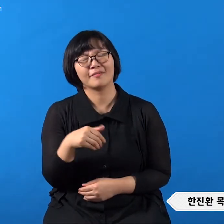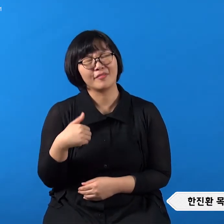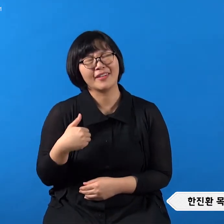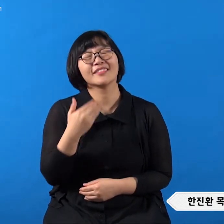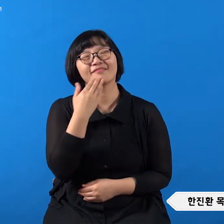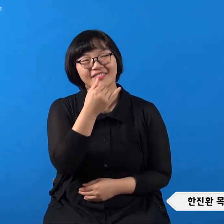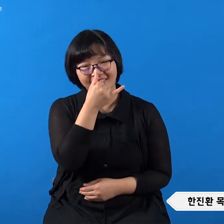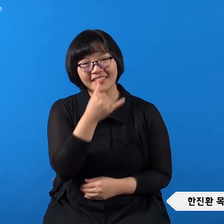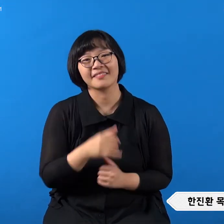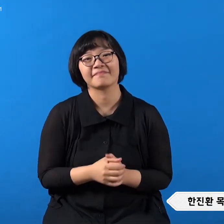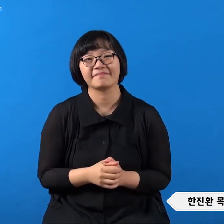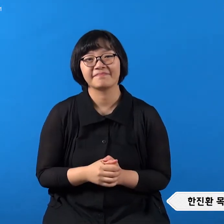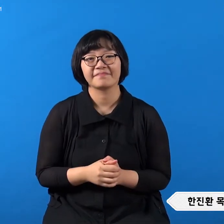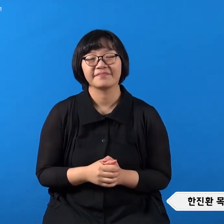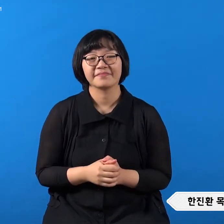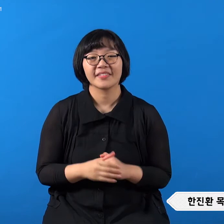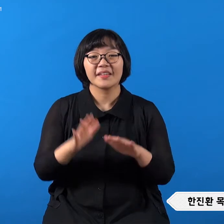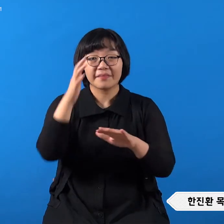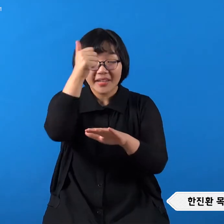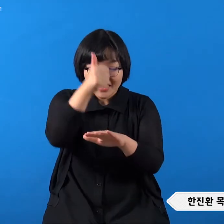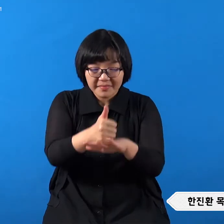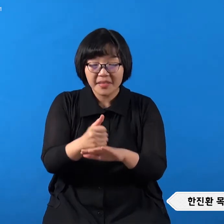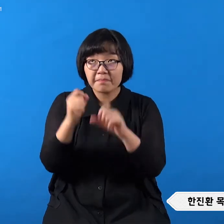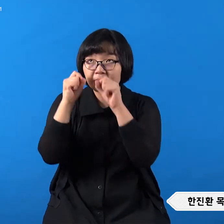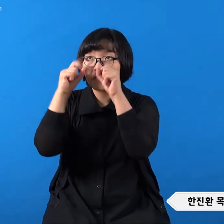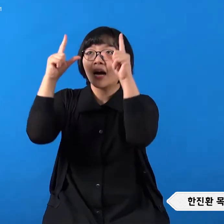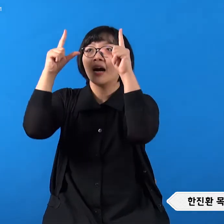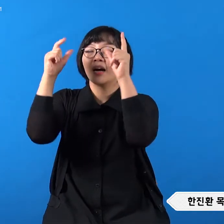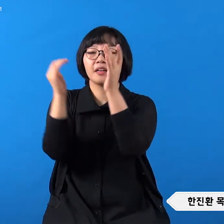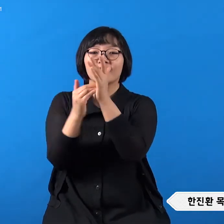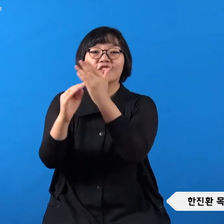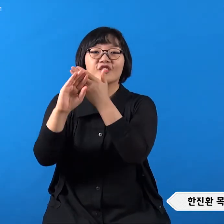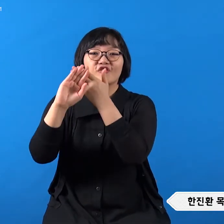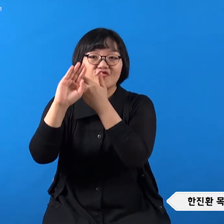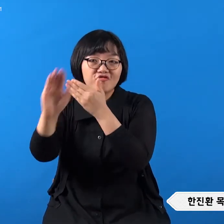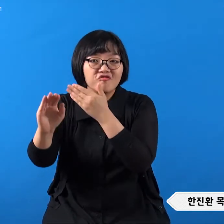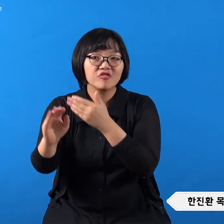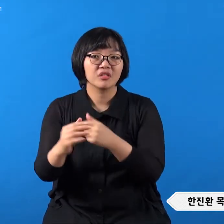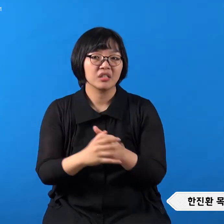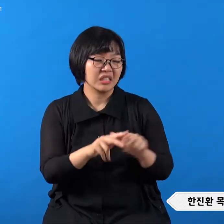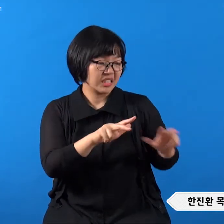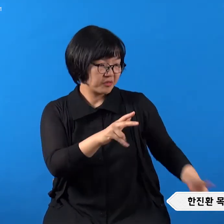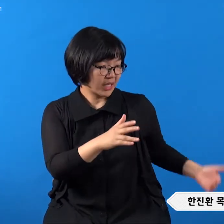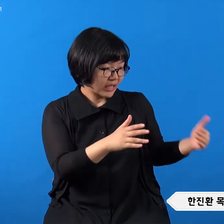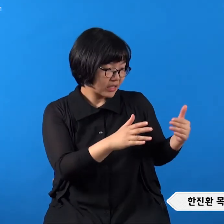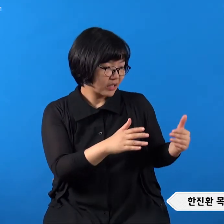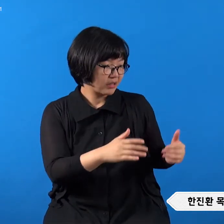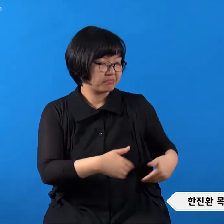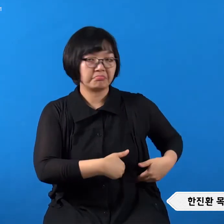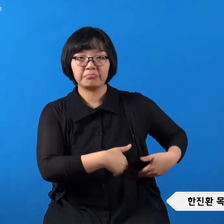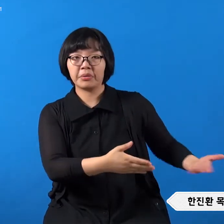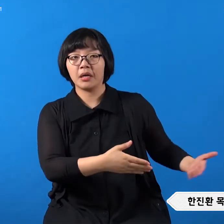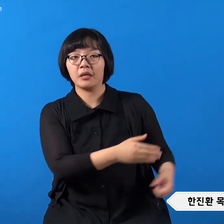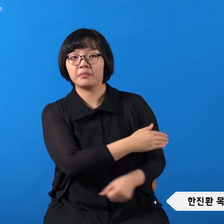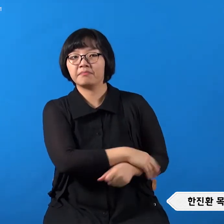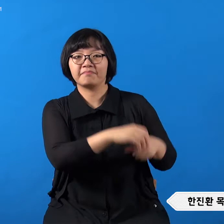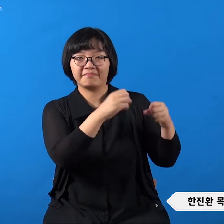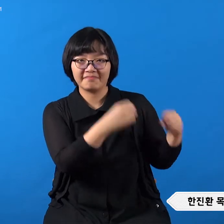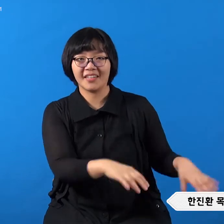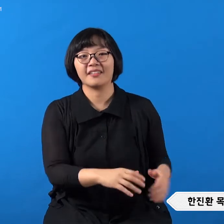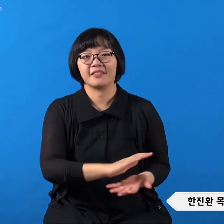것입니다. 그래서 그것을 깨닫고 나니까 이제 그가 새롭게 거듭날 수가